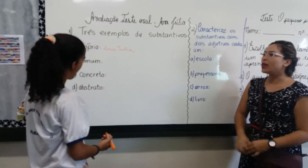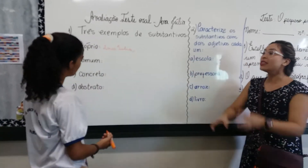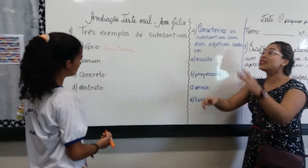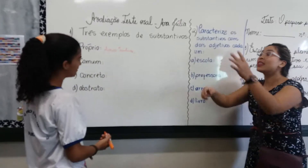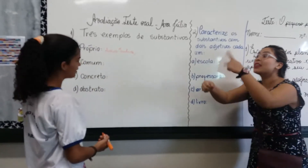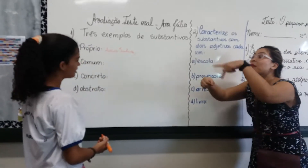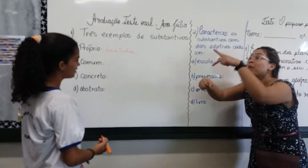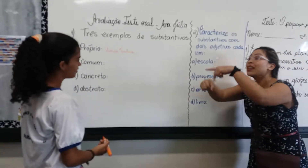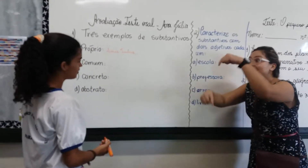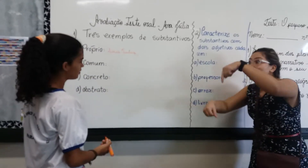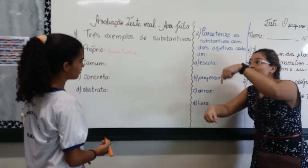pessoas,